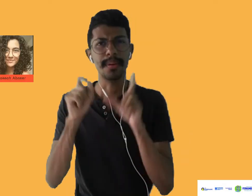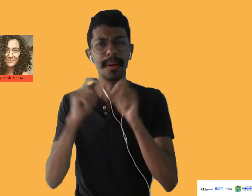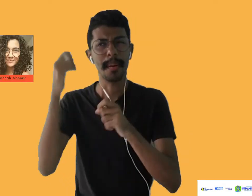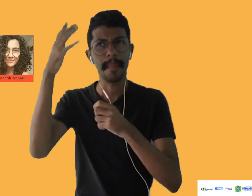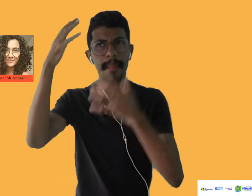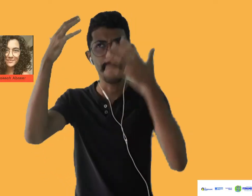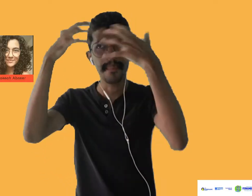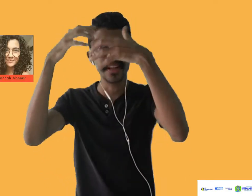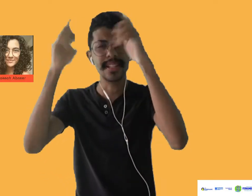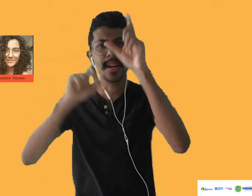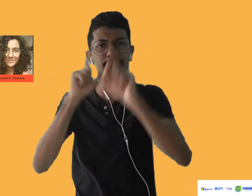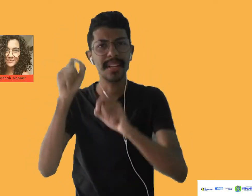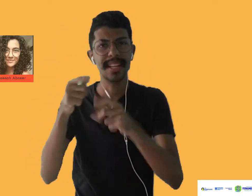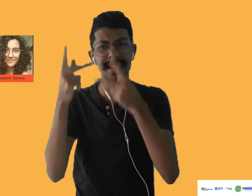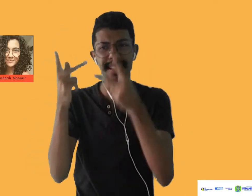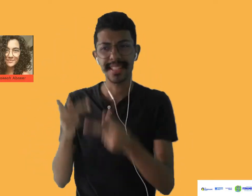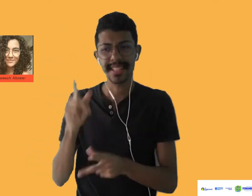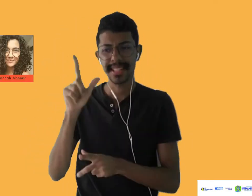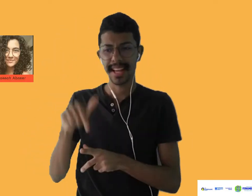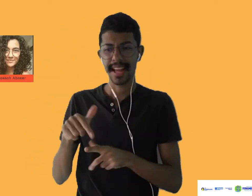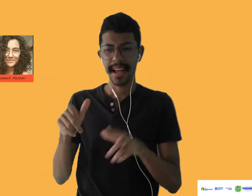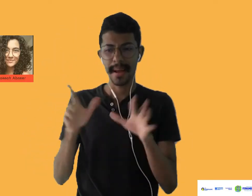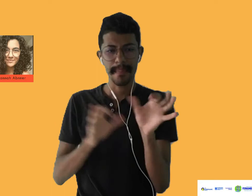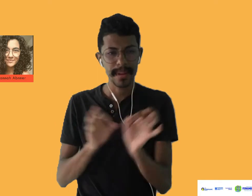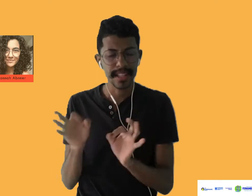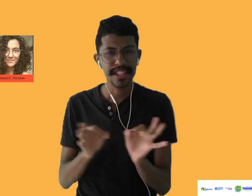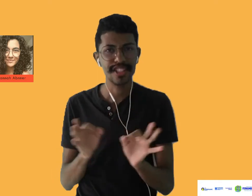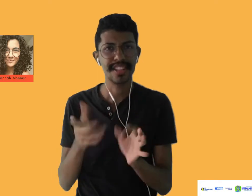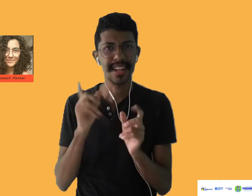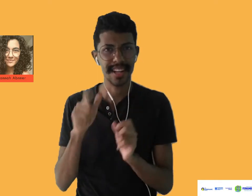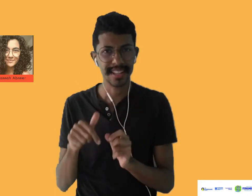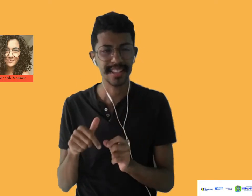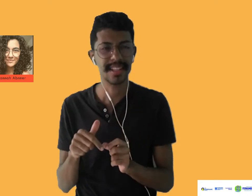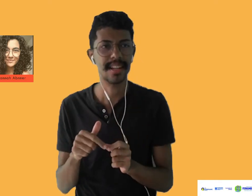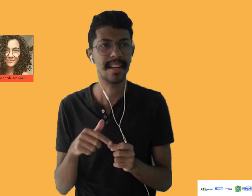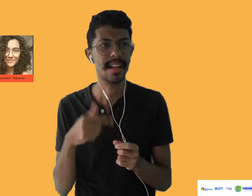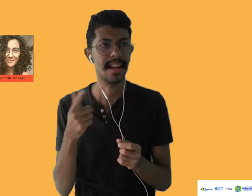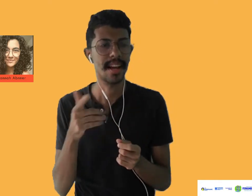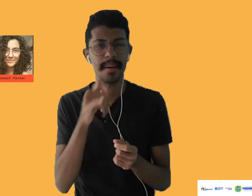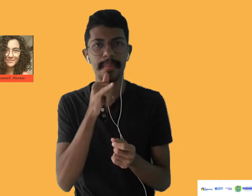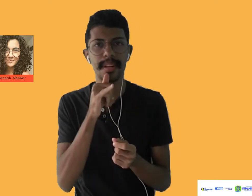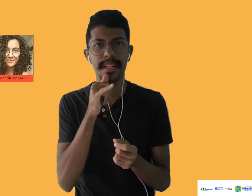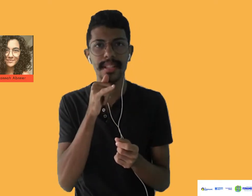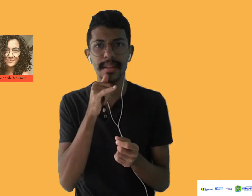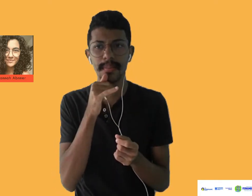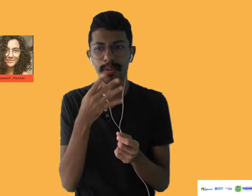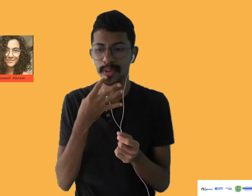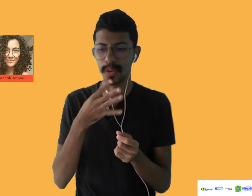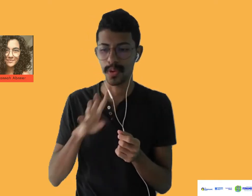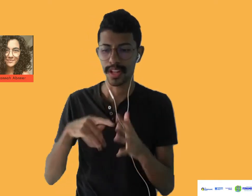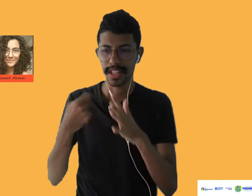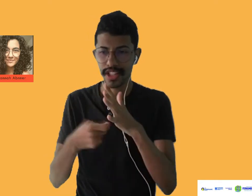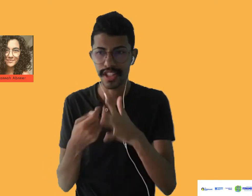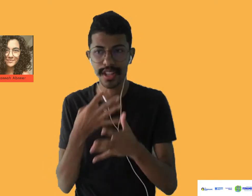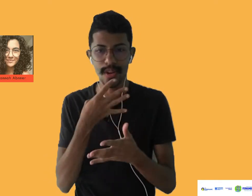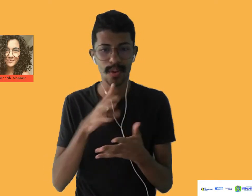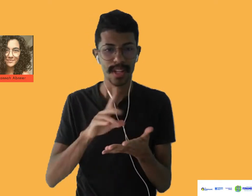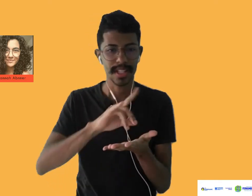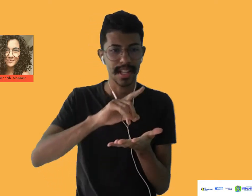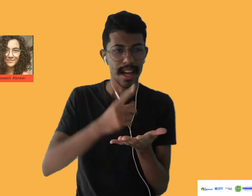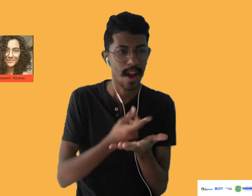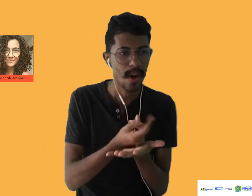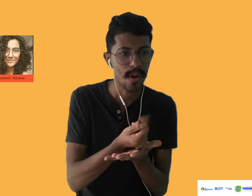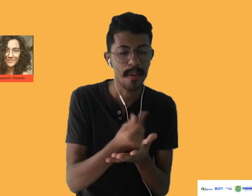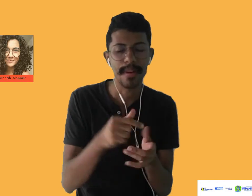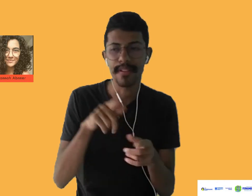E pensar que isso é planejado, né? É muito pensar que esse desconhecer da gestão, esse